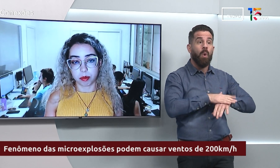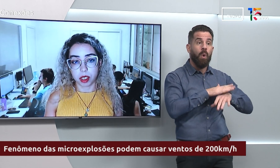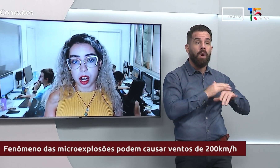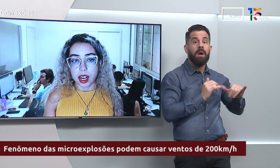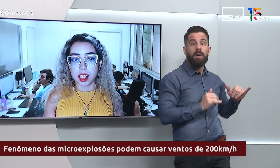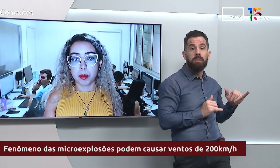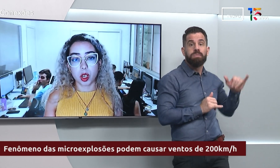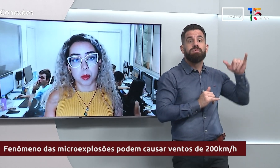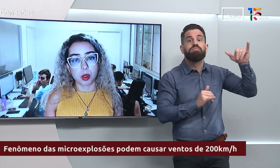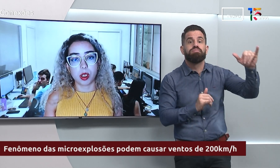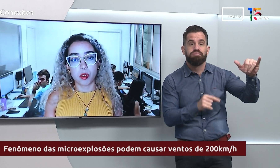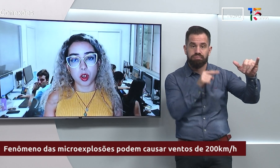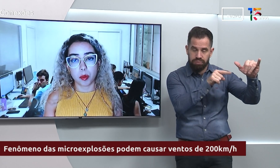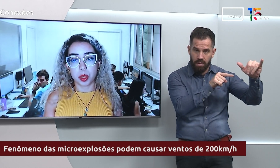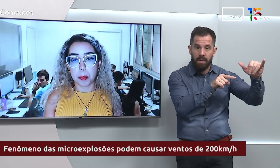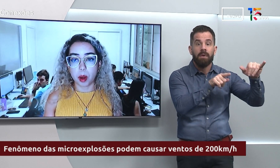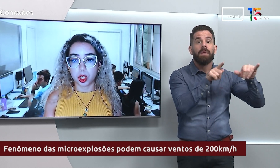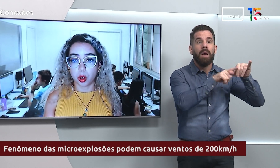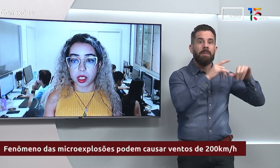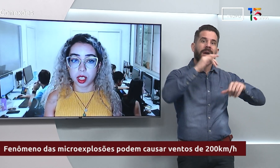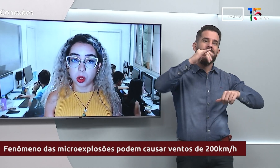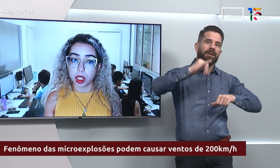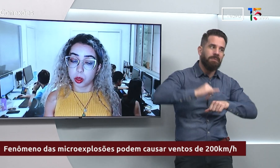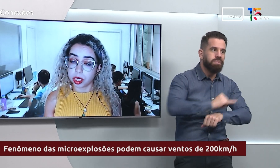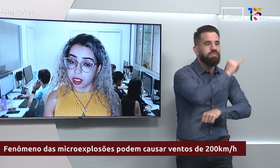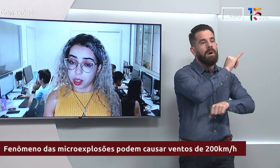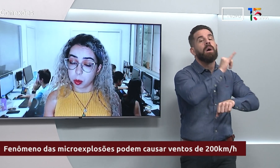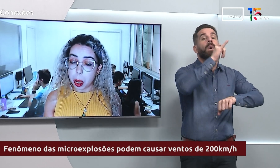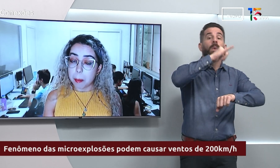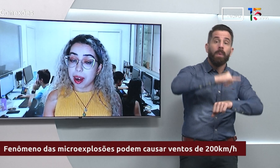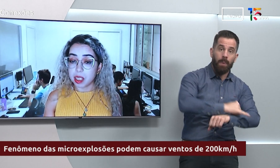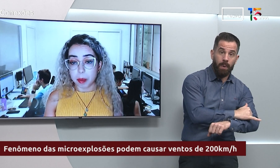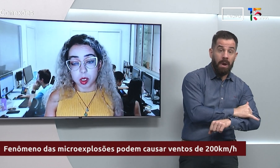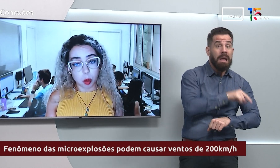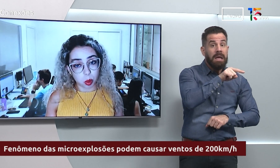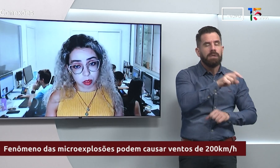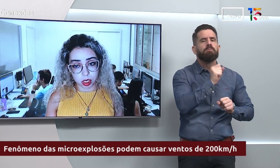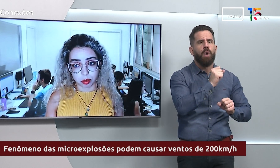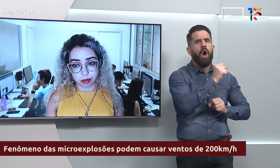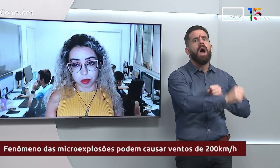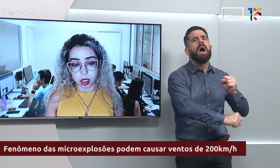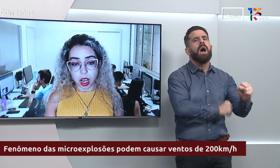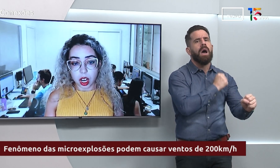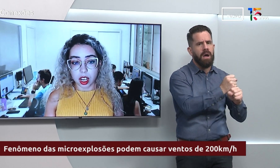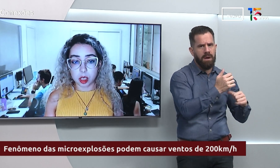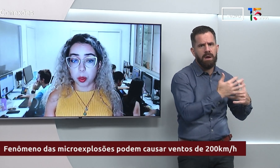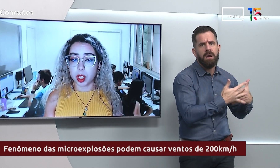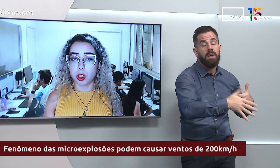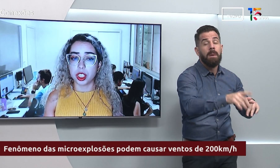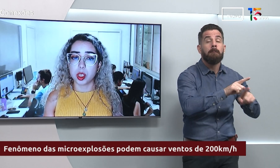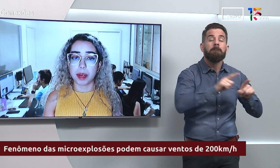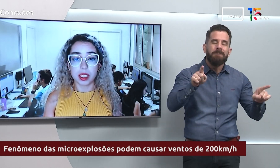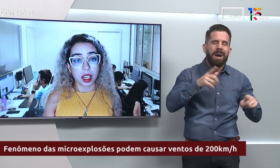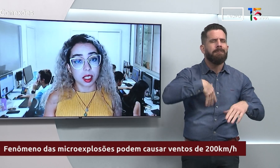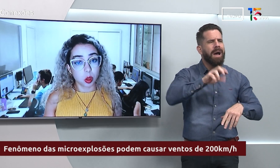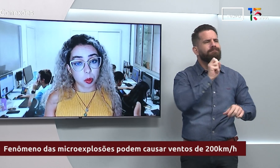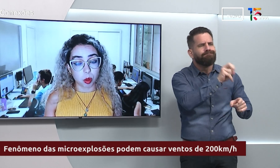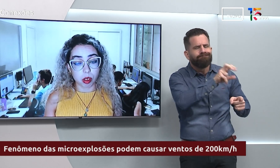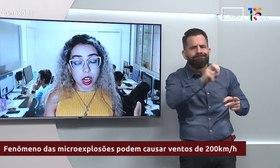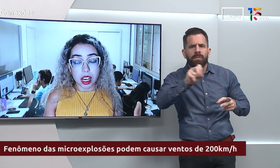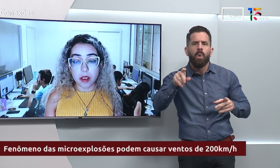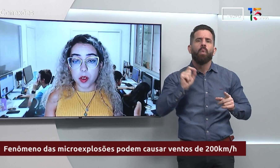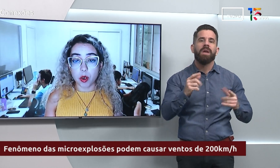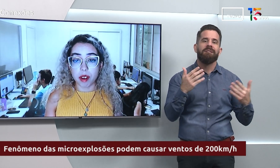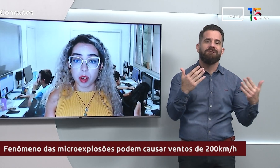pouso. E as microexplosões são um fenômeno que pode acontecer durante o ano inteiro, mas é mais comum no verão. Isso porque os dias são mais quentes e